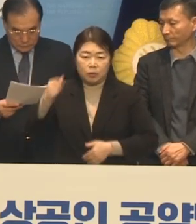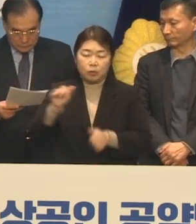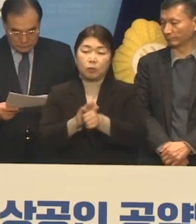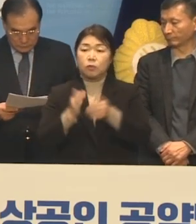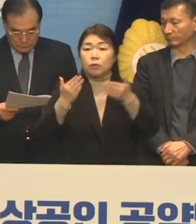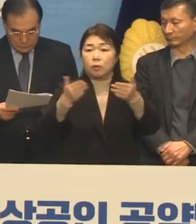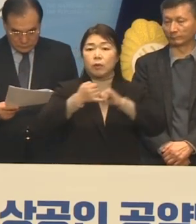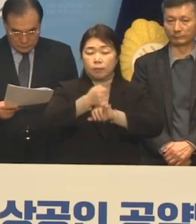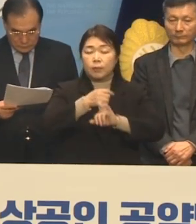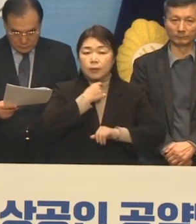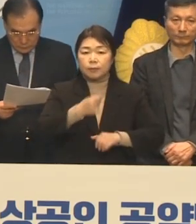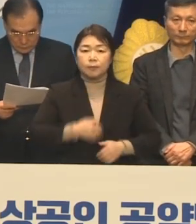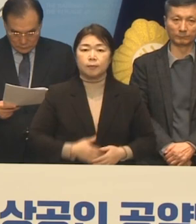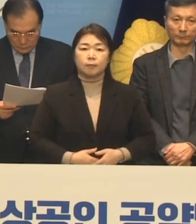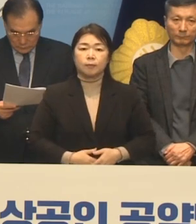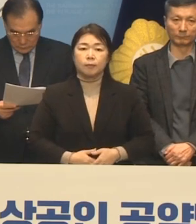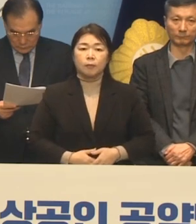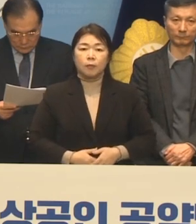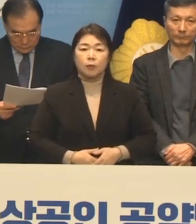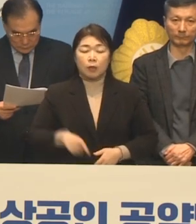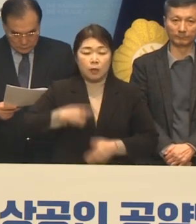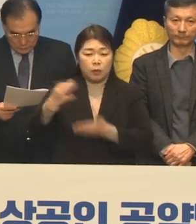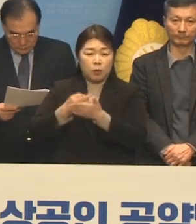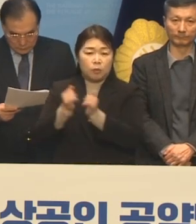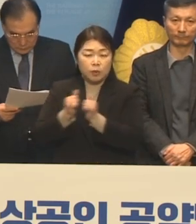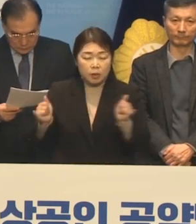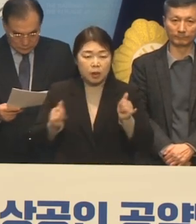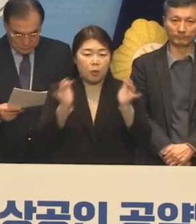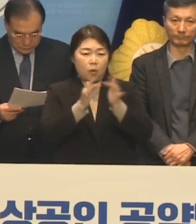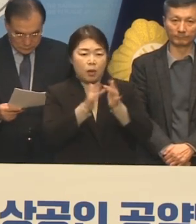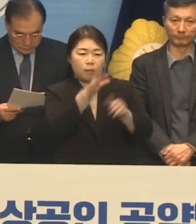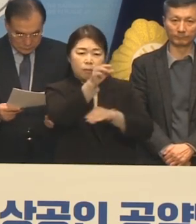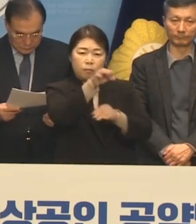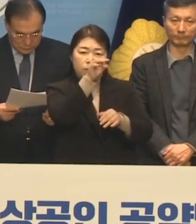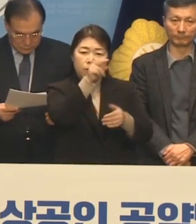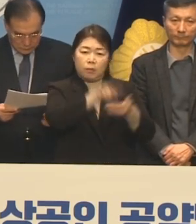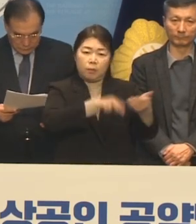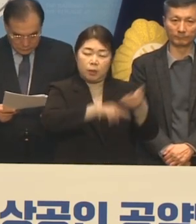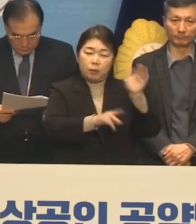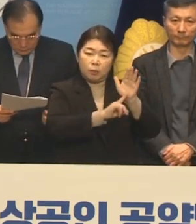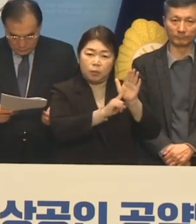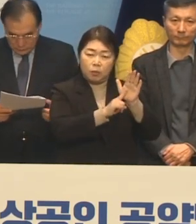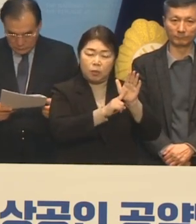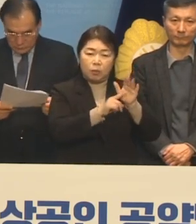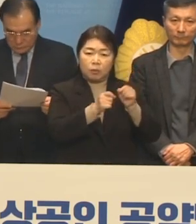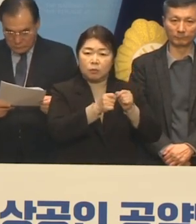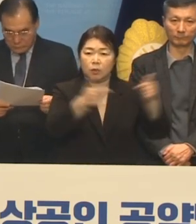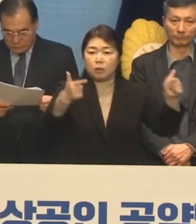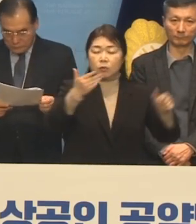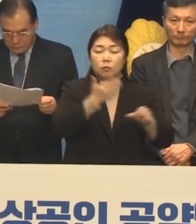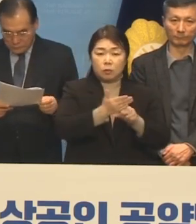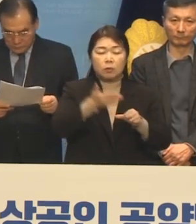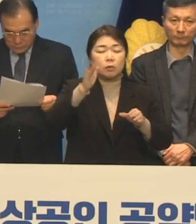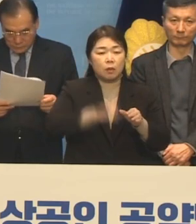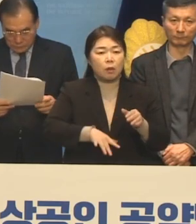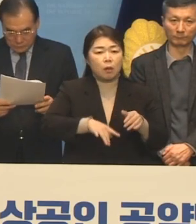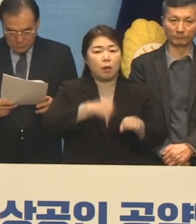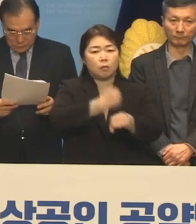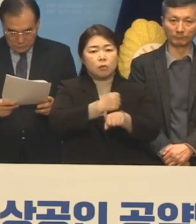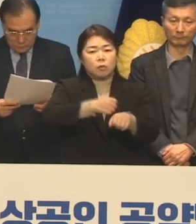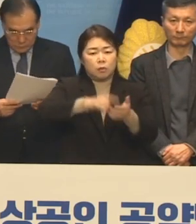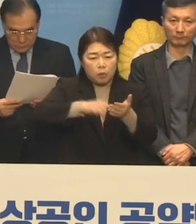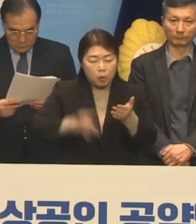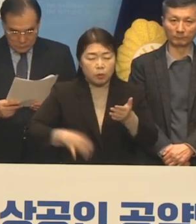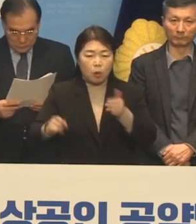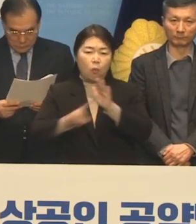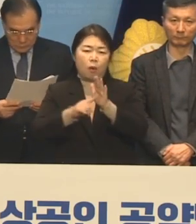소상공인 자영업자들의 온라인 플랫폼에 대한 의존도가 증가하는 만큼 과도한 수수료와 광고비 등